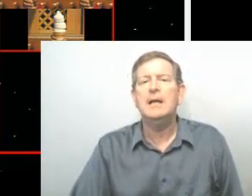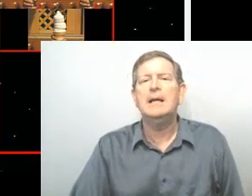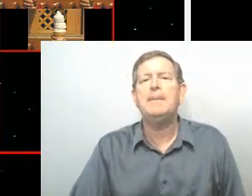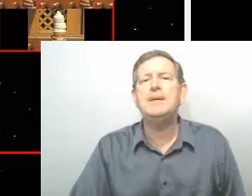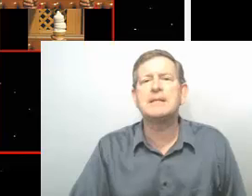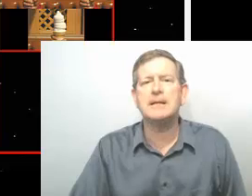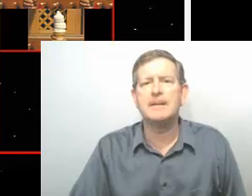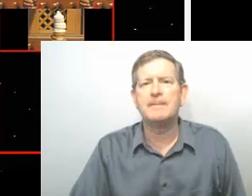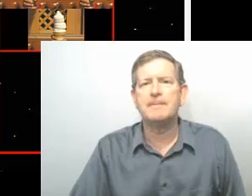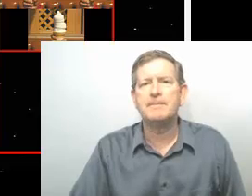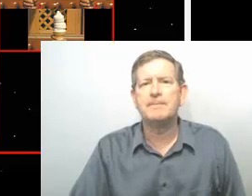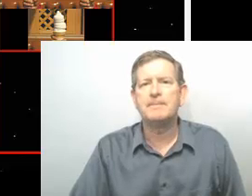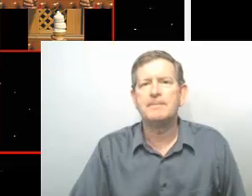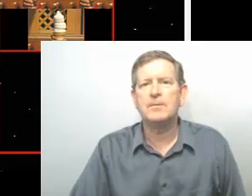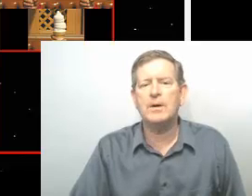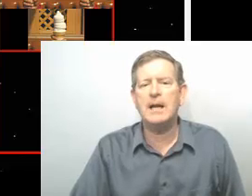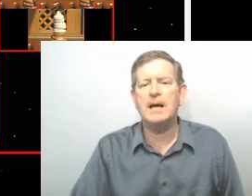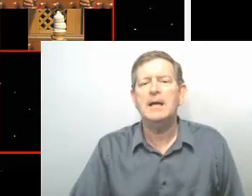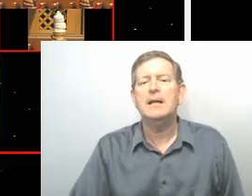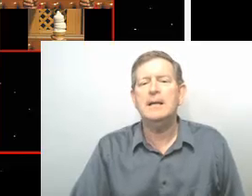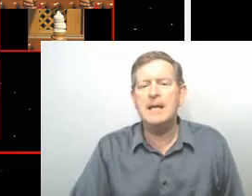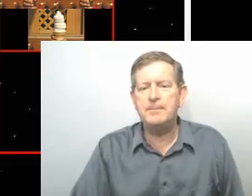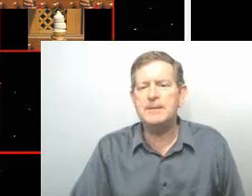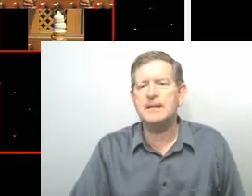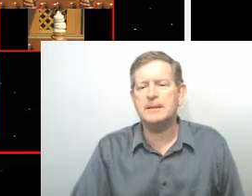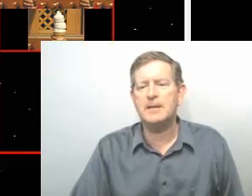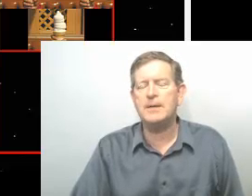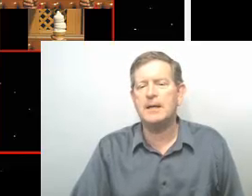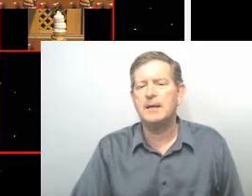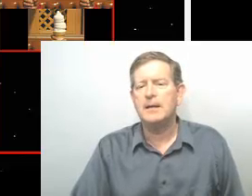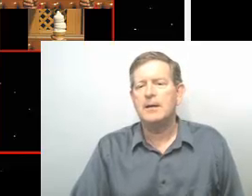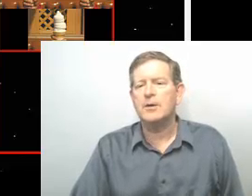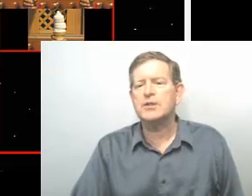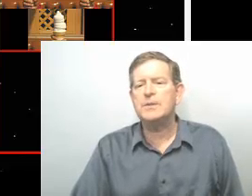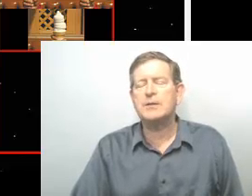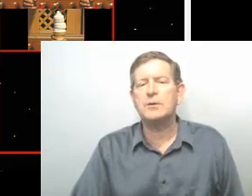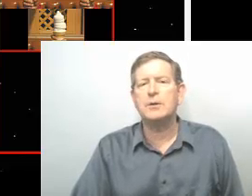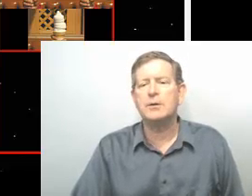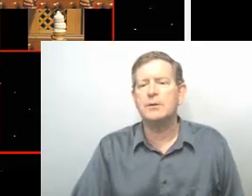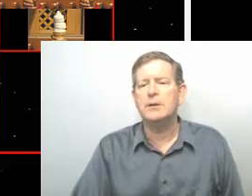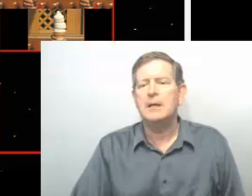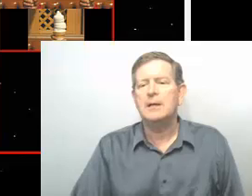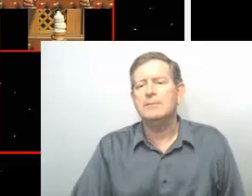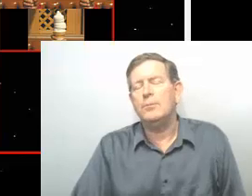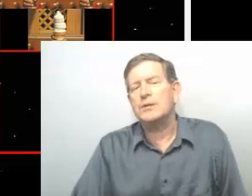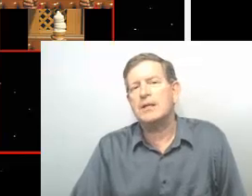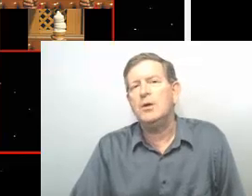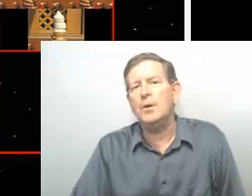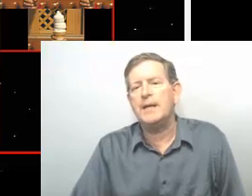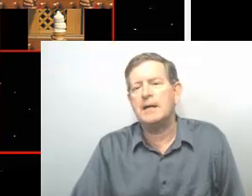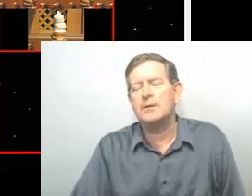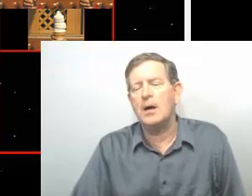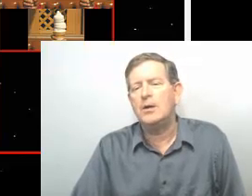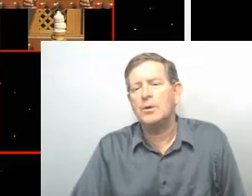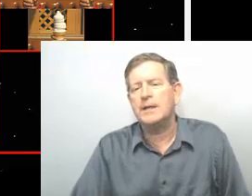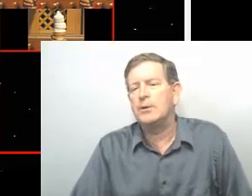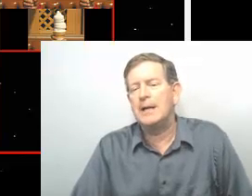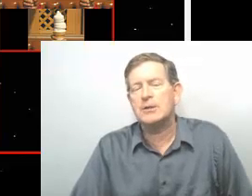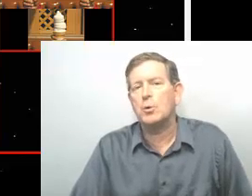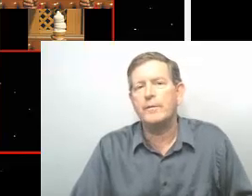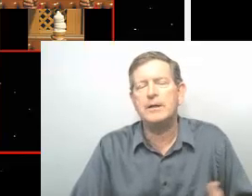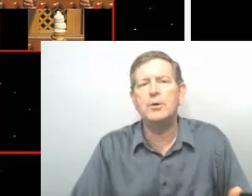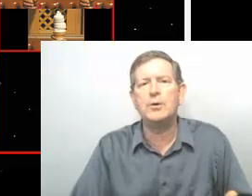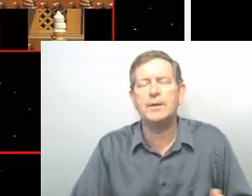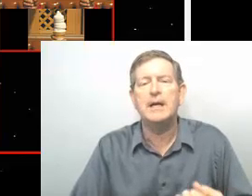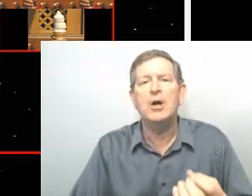actuellement. La pizza. Voilà, les pizzas, très bien. Ensuite, bon, c'est un cornet de